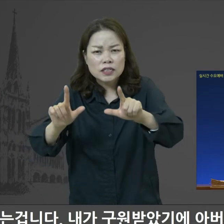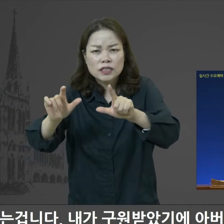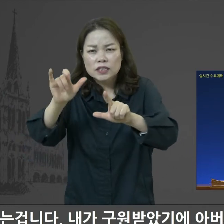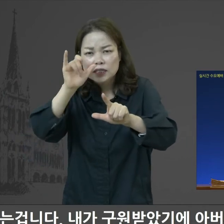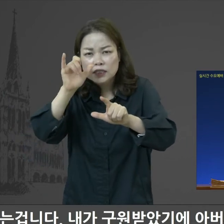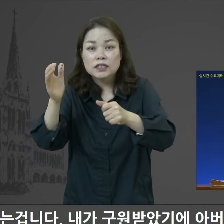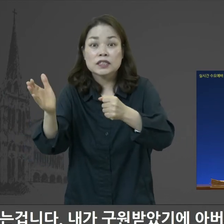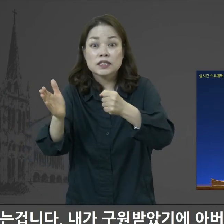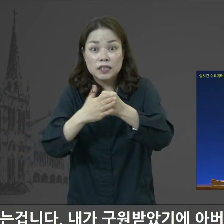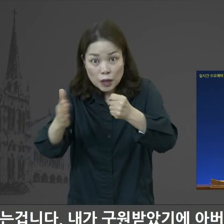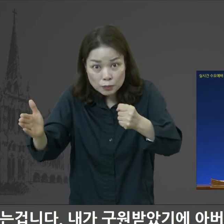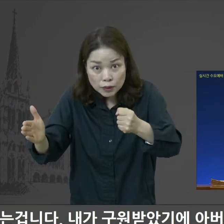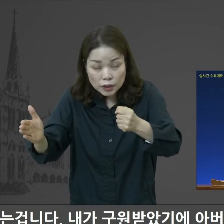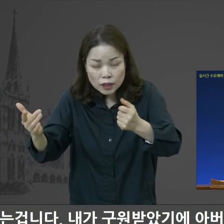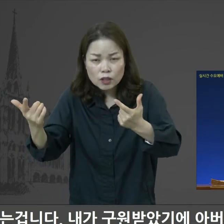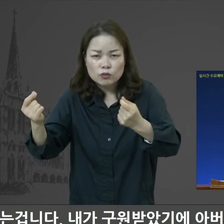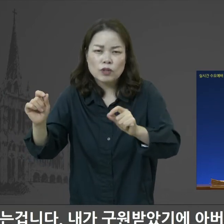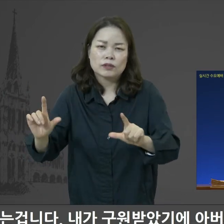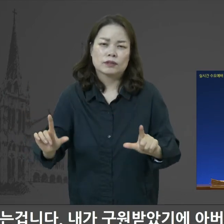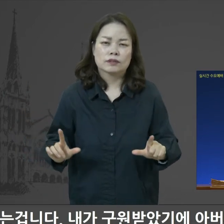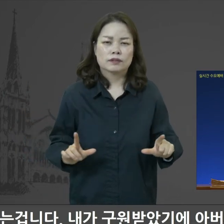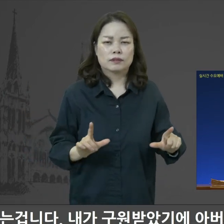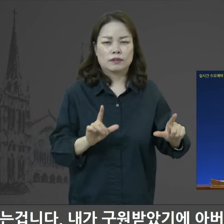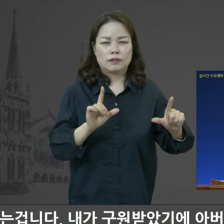되었기 때문에 그와 같은 삶을